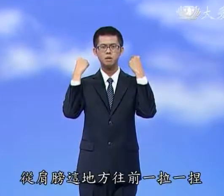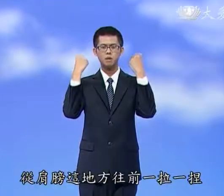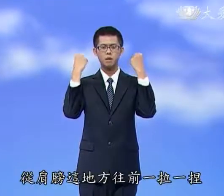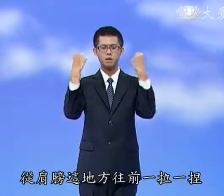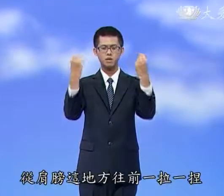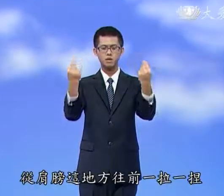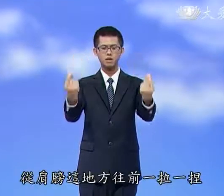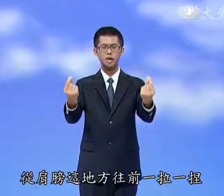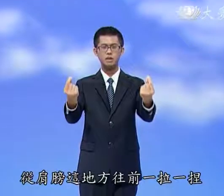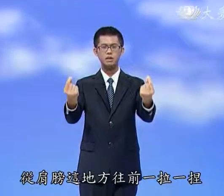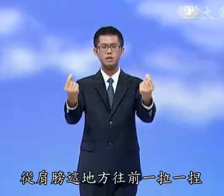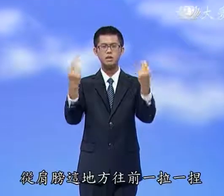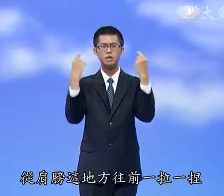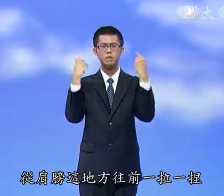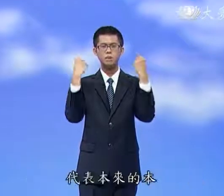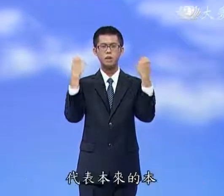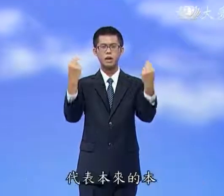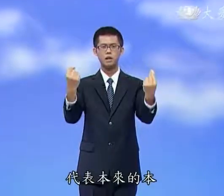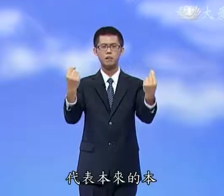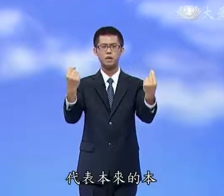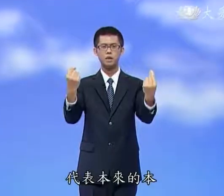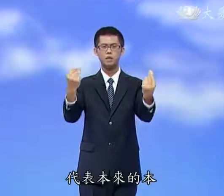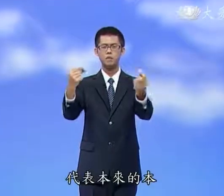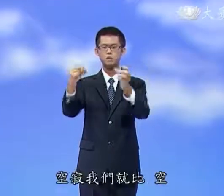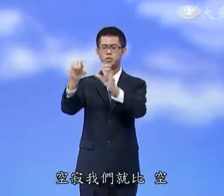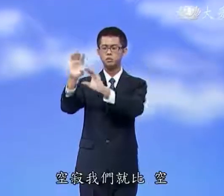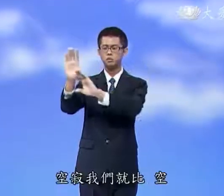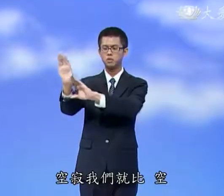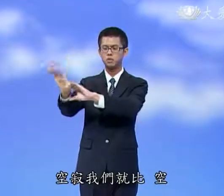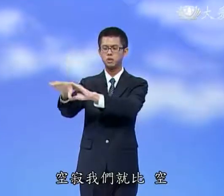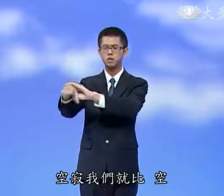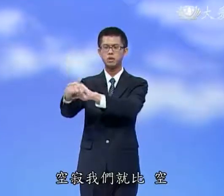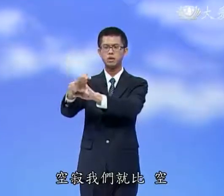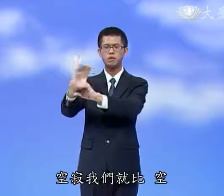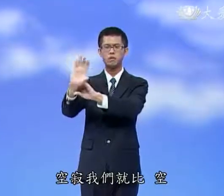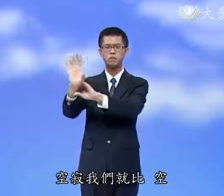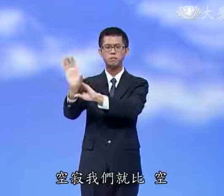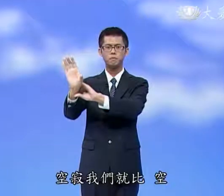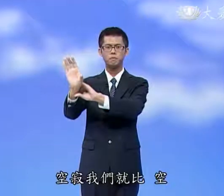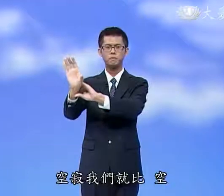这地方往前一拉一捏，代表本来的本。空寂，我们就比空